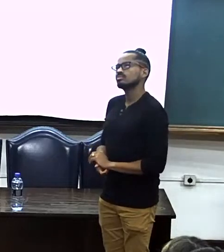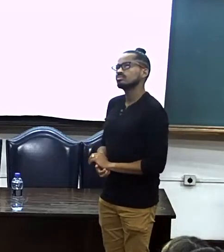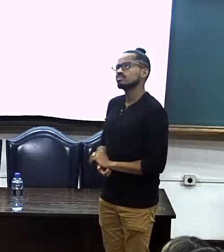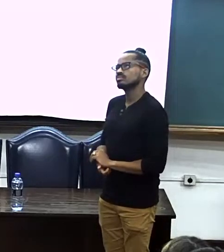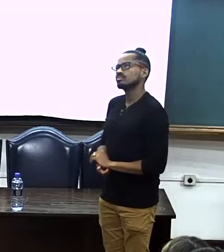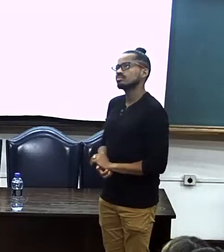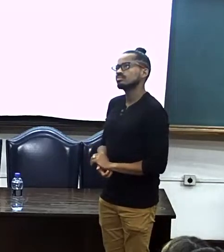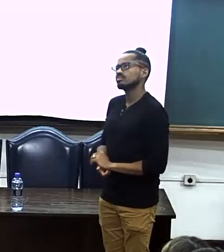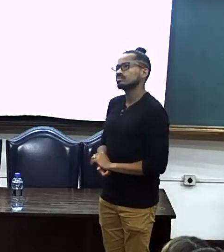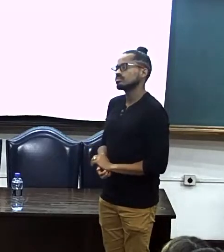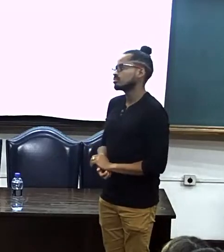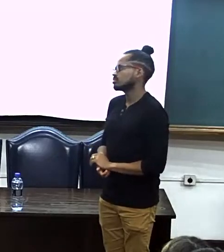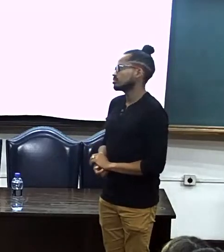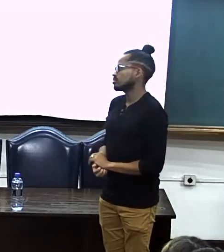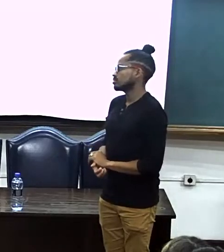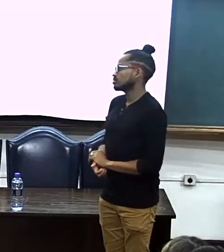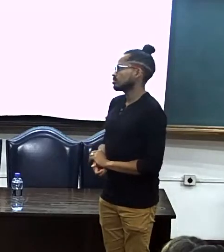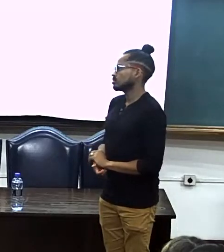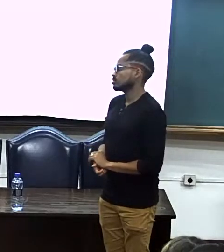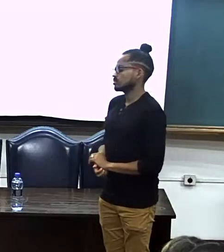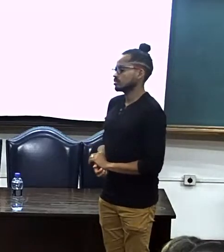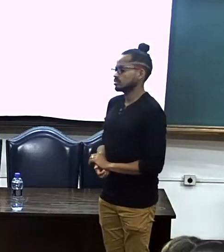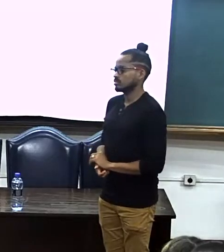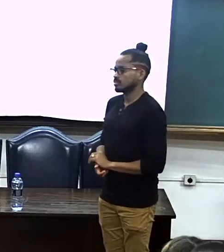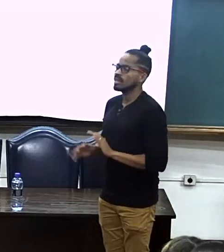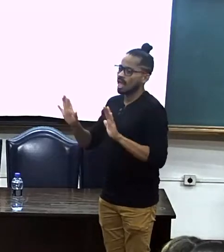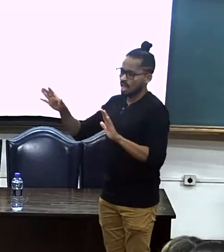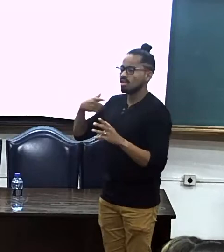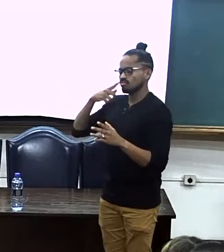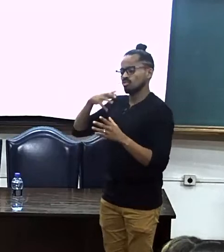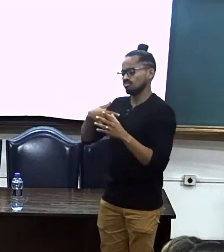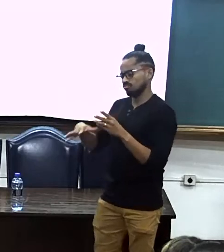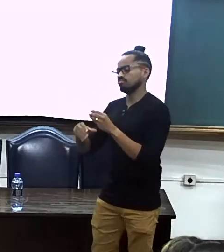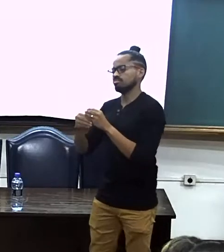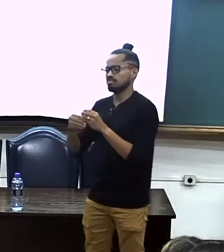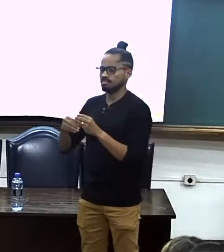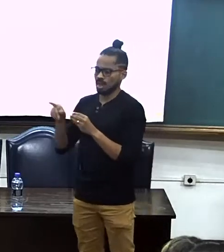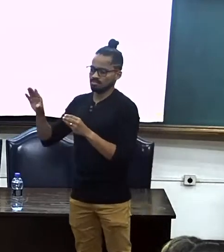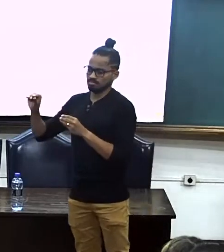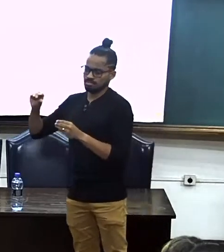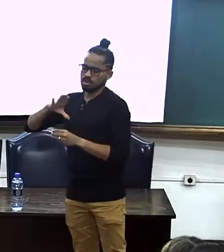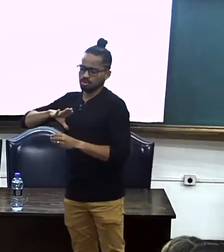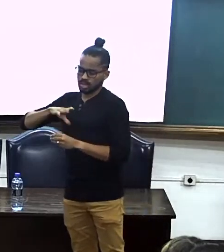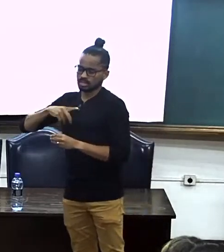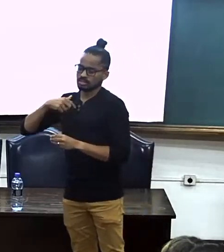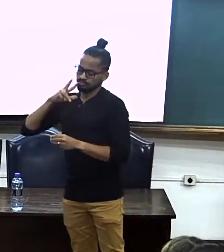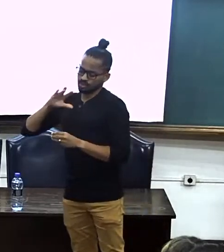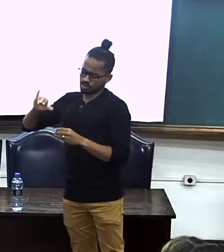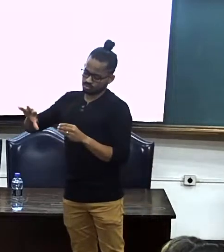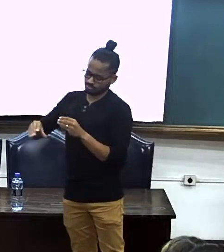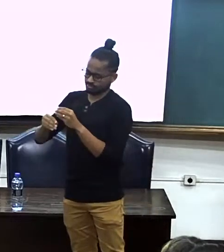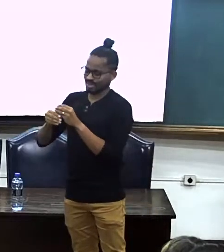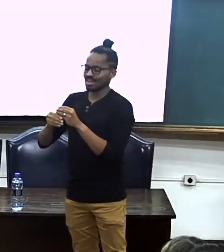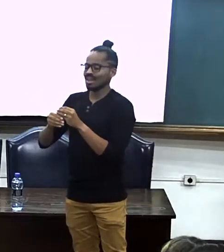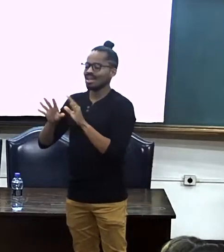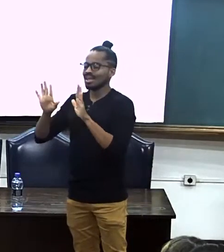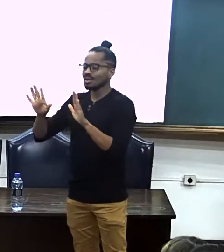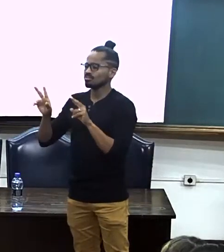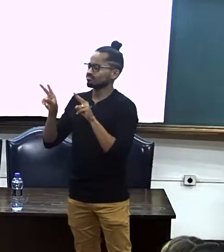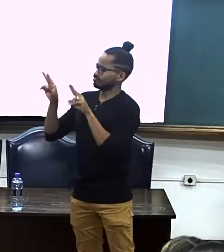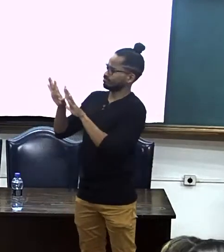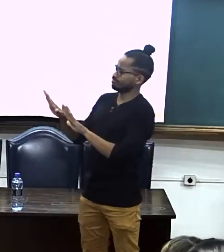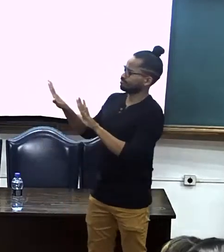articulatórios. Eu vou fazer parênteses só para observar muito rapidamente que eu fico com a impressão